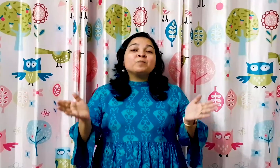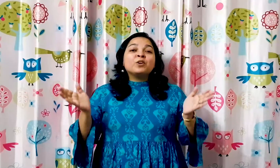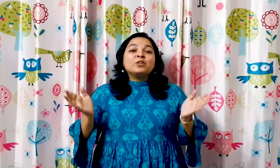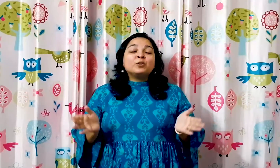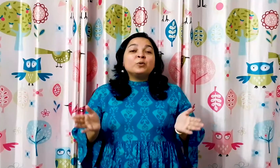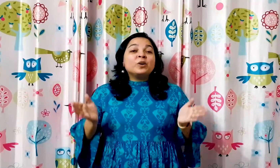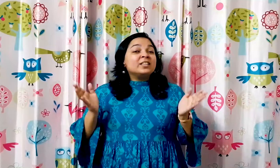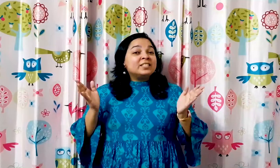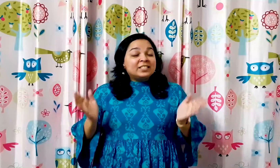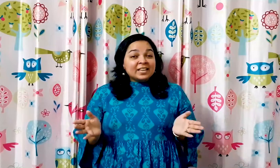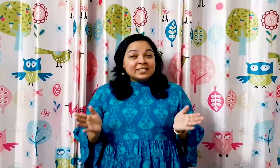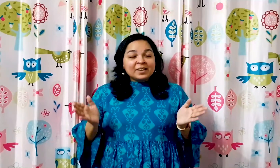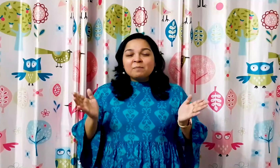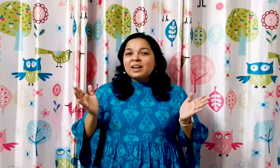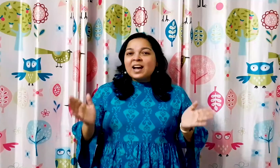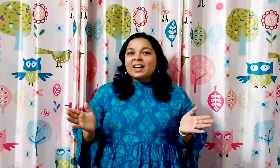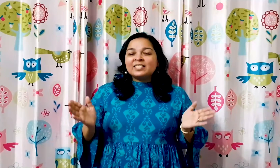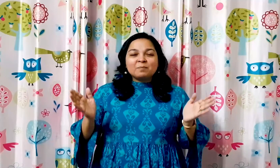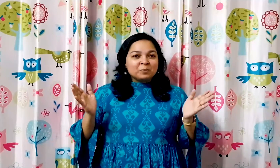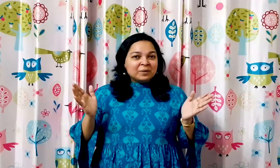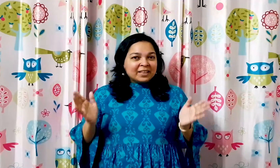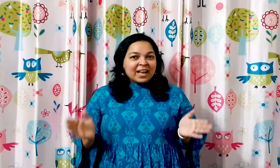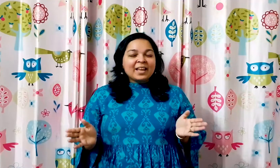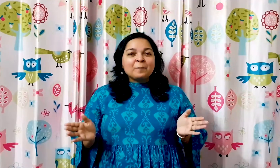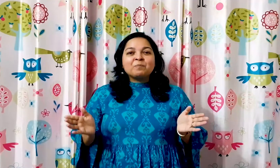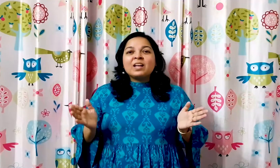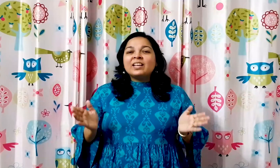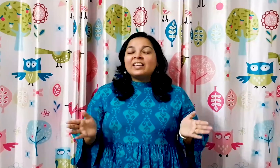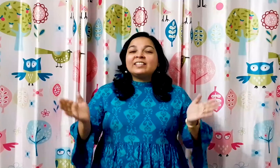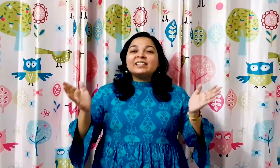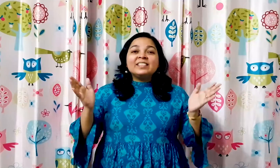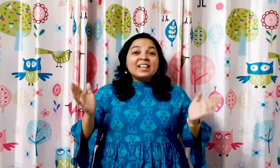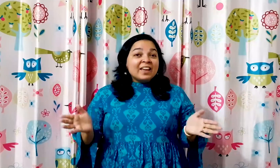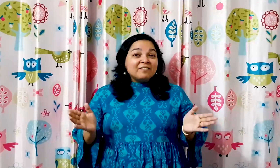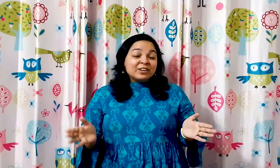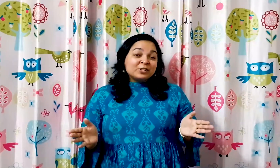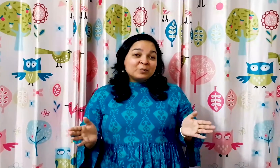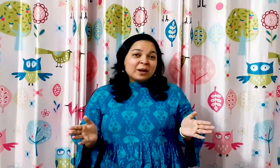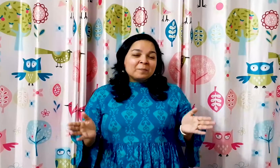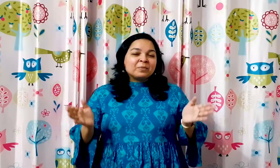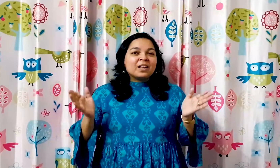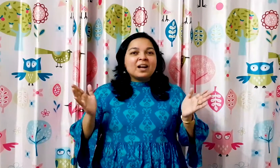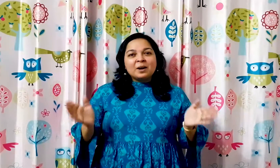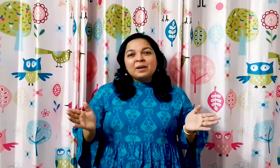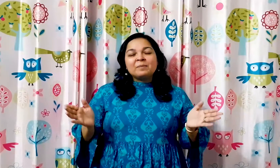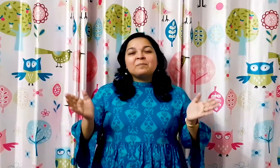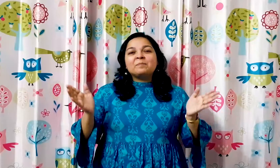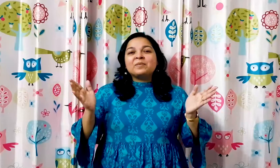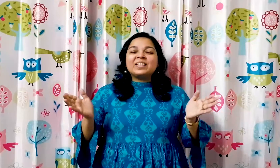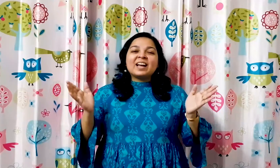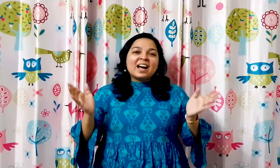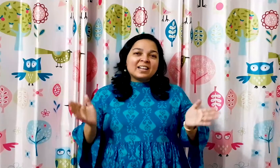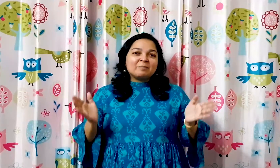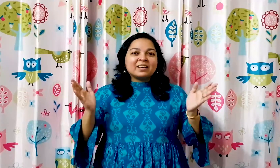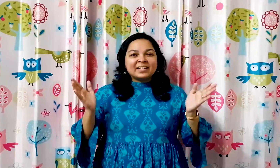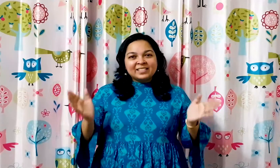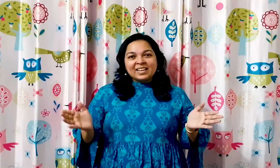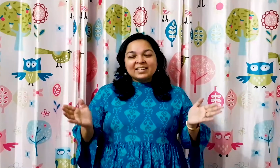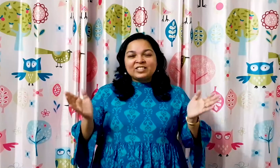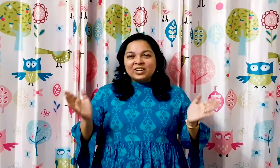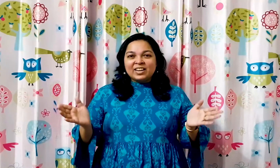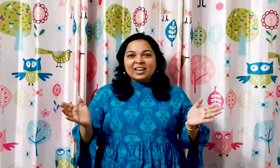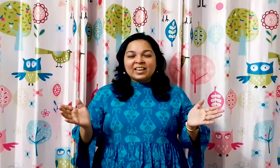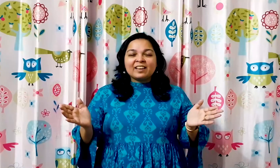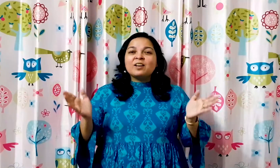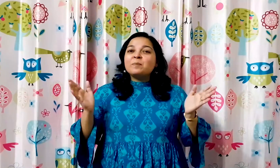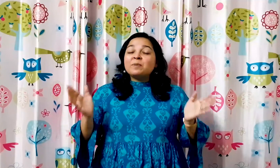देखकर तो जैसे ही मैंने आज आपको बताया कि इस नए वर्ष में हमें पवित्र आत्मा के